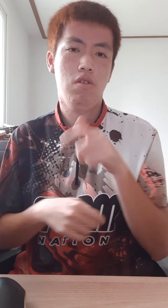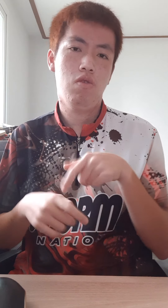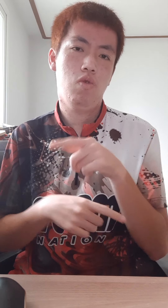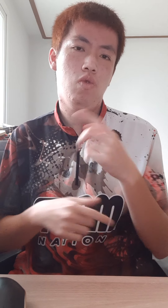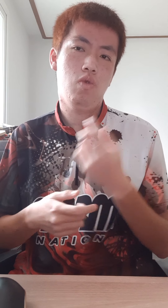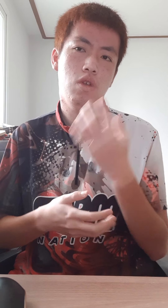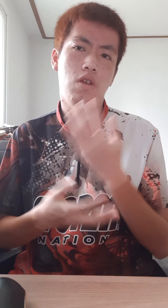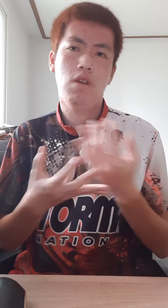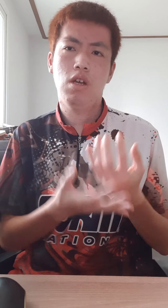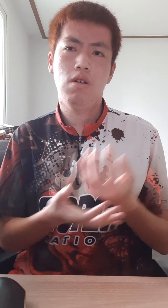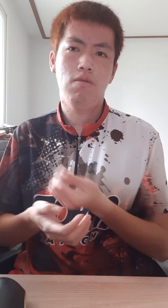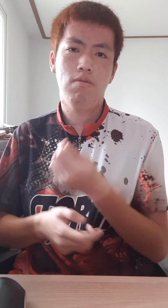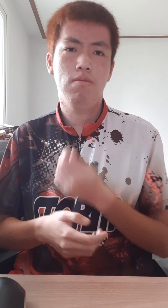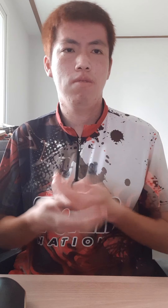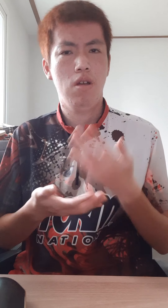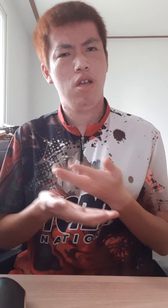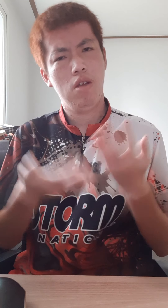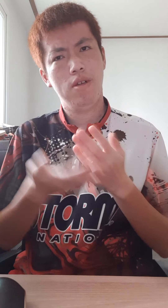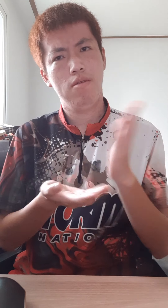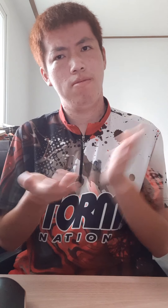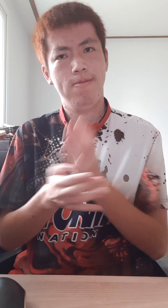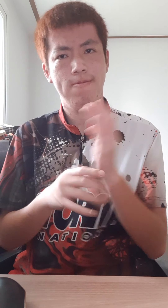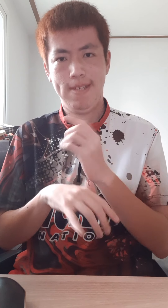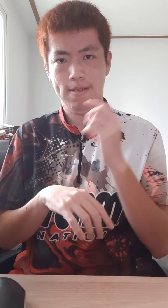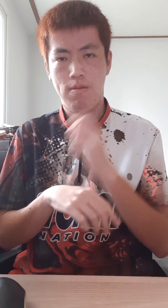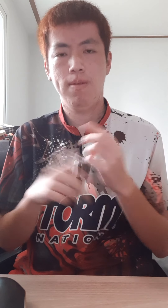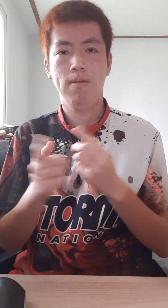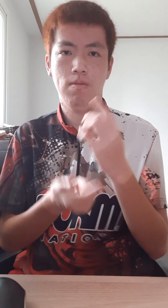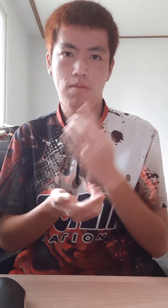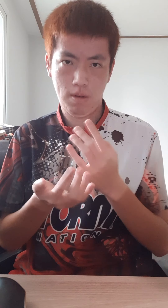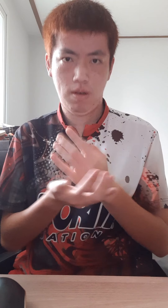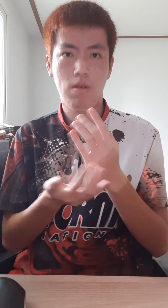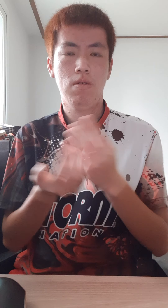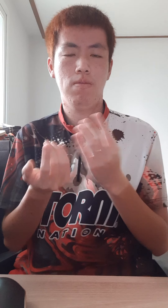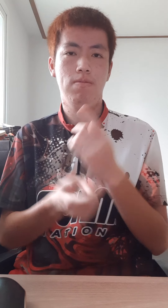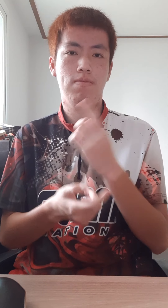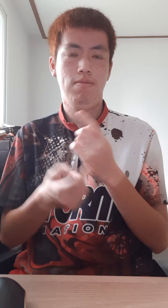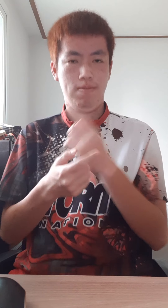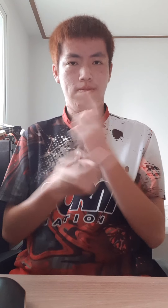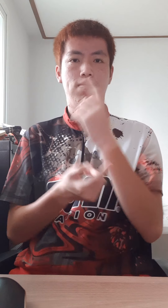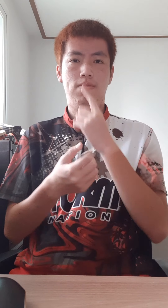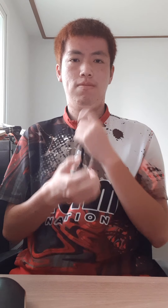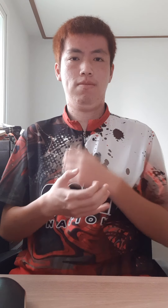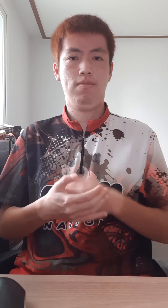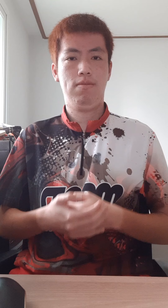조서에 일부 놀이기구의 탑승 사실이 누락됐다며 재판부에 추가 기재를 요청했습니다.